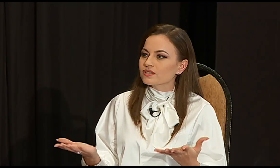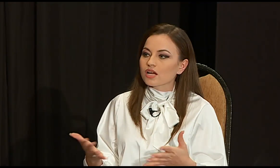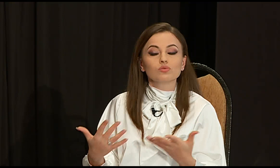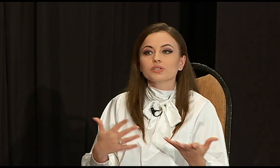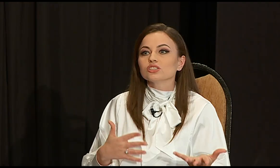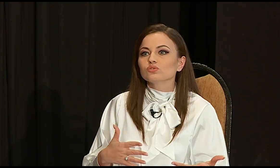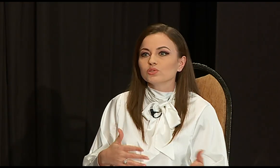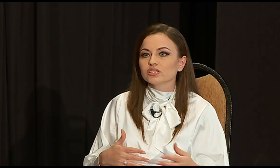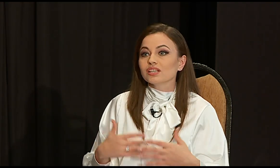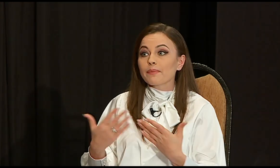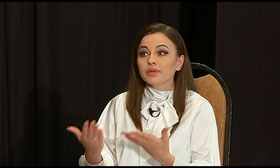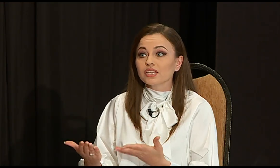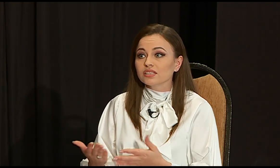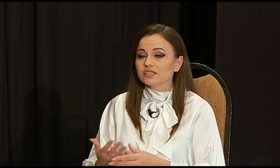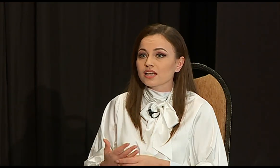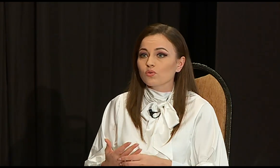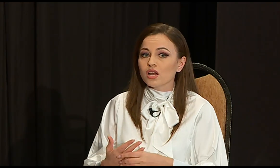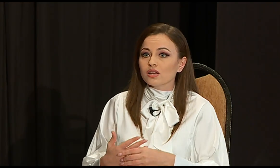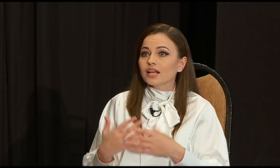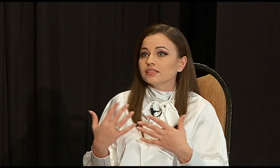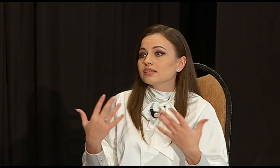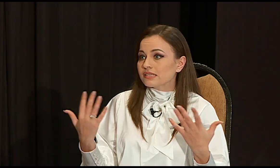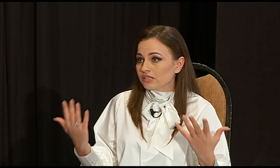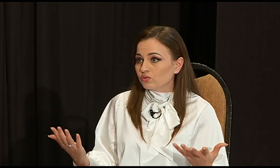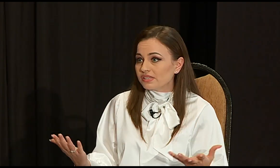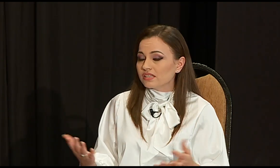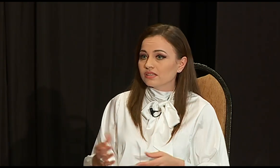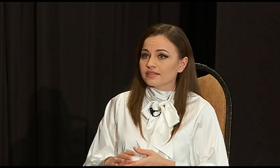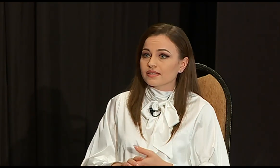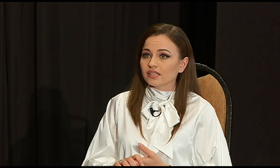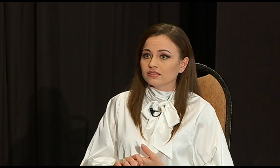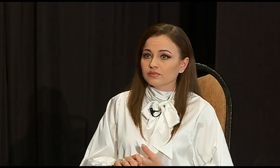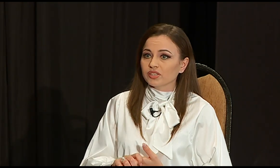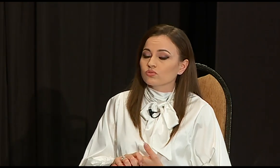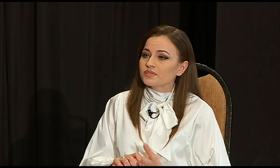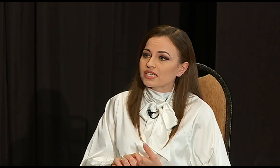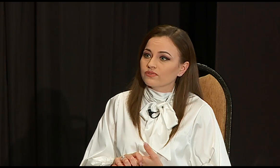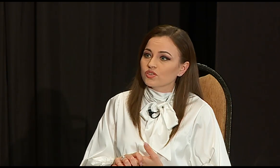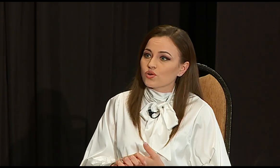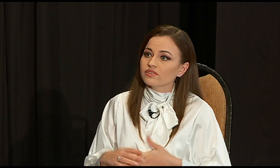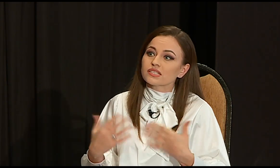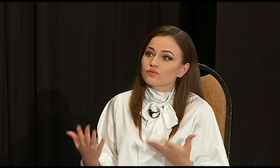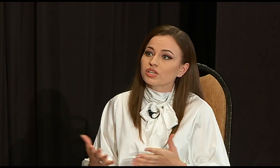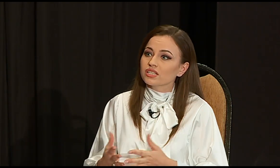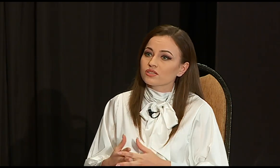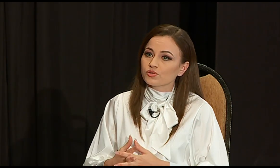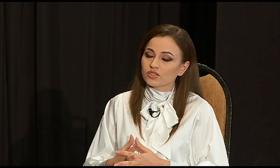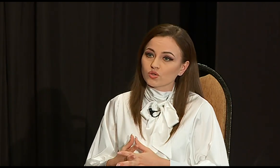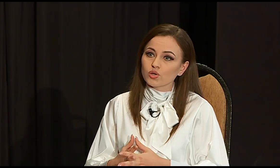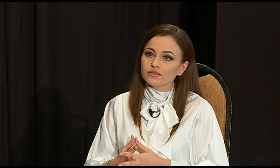la cumpărături, la medic sau la alte instituții de stat pentru un serviciu, aveți nevoie de însoțitori